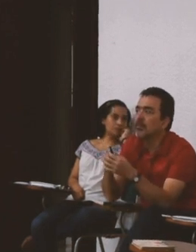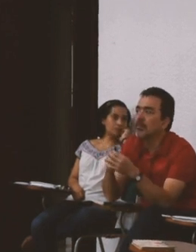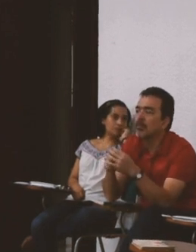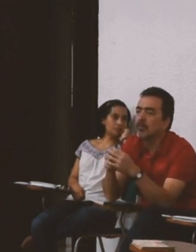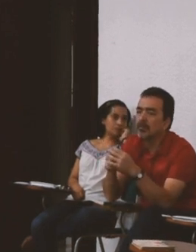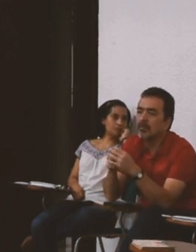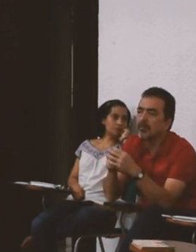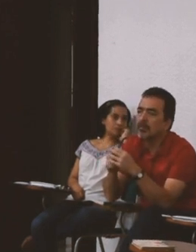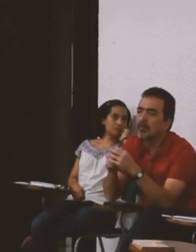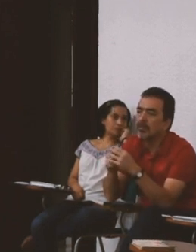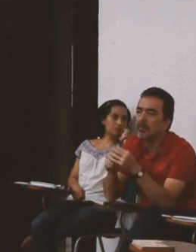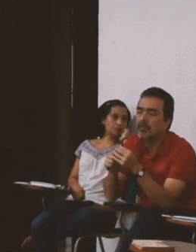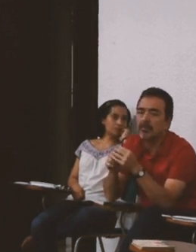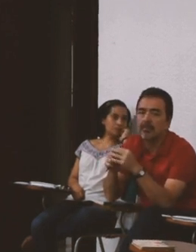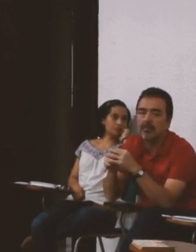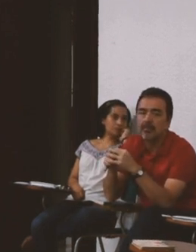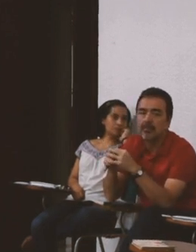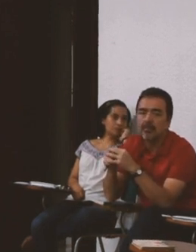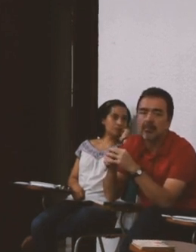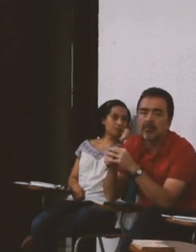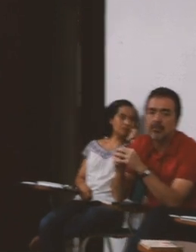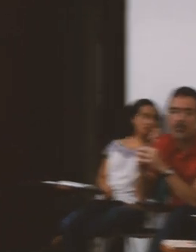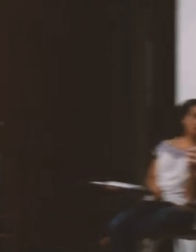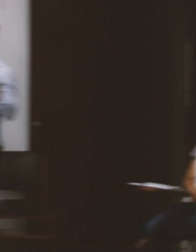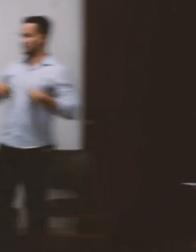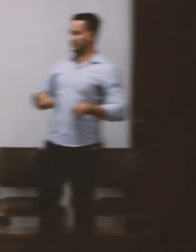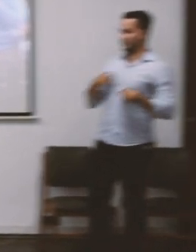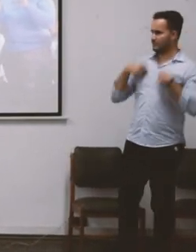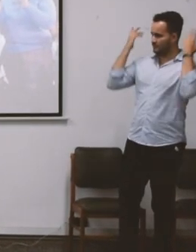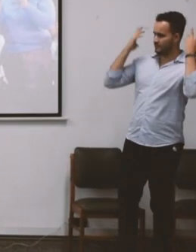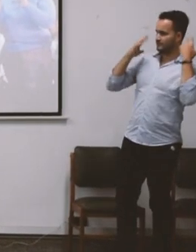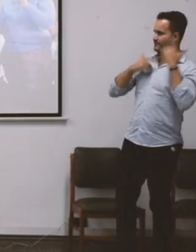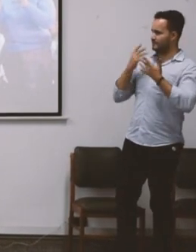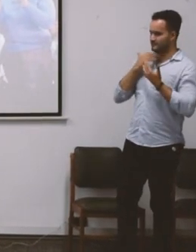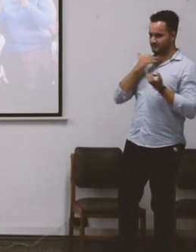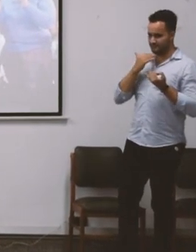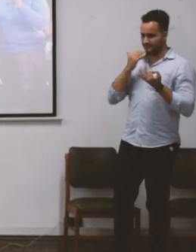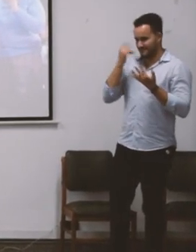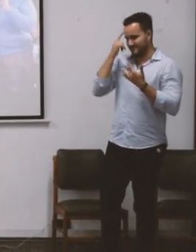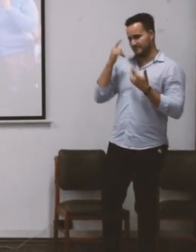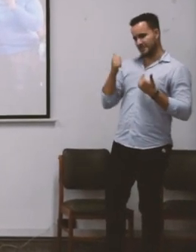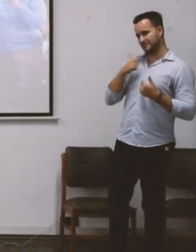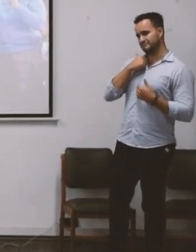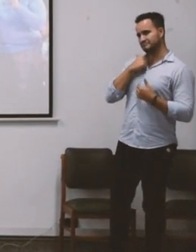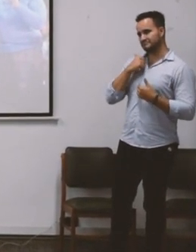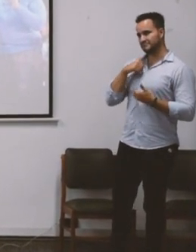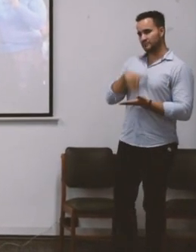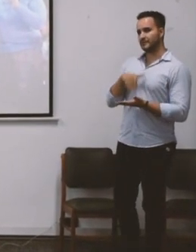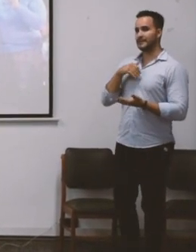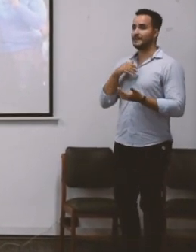gusta sentirme en el lugar de no saber. Lo único que yo espero es que